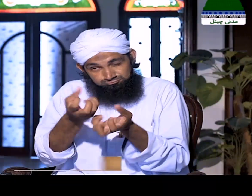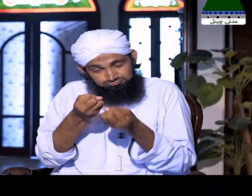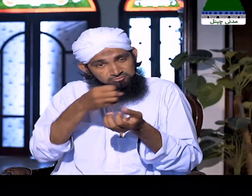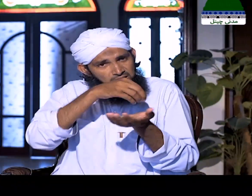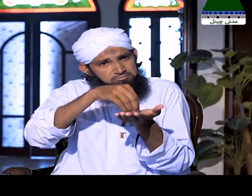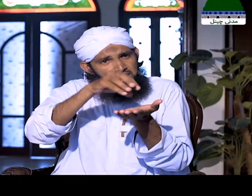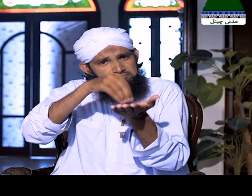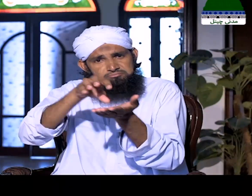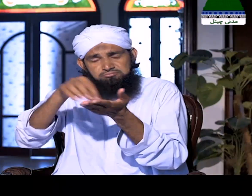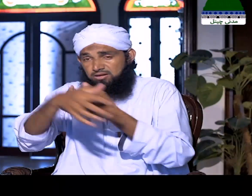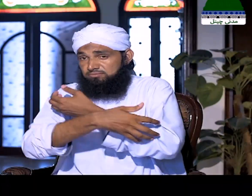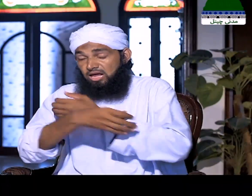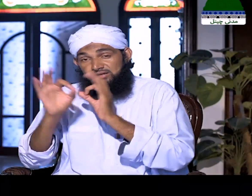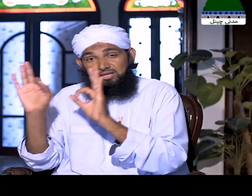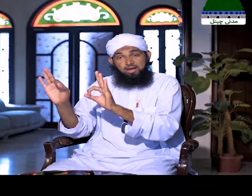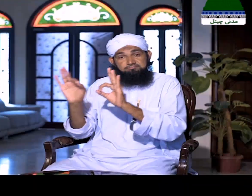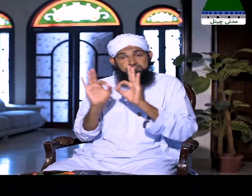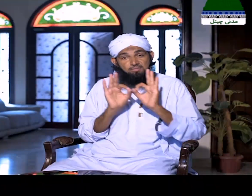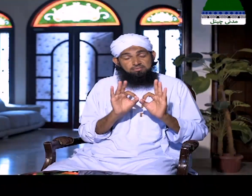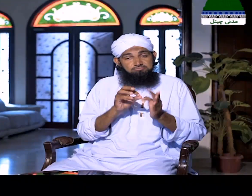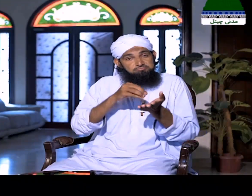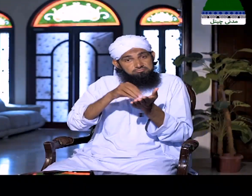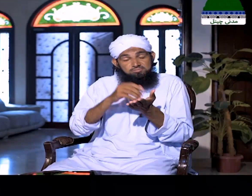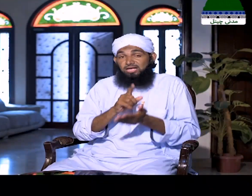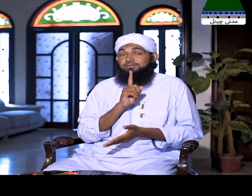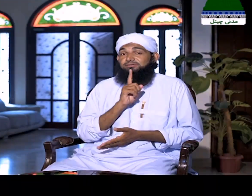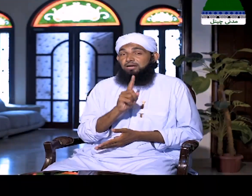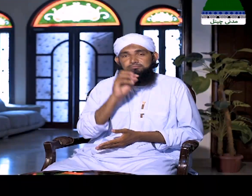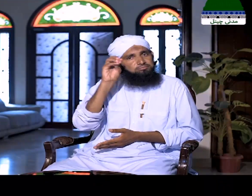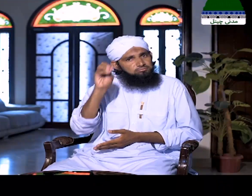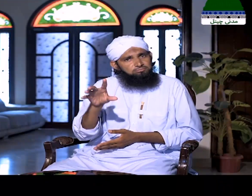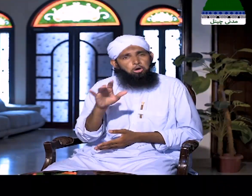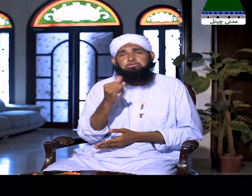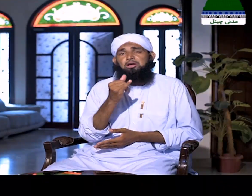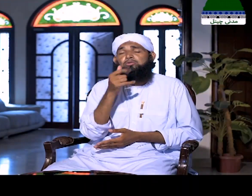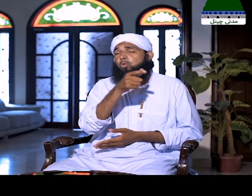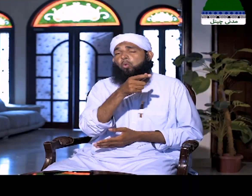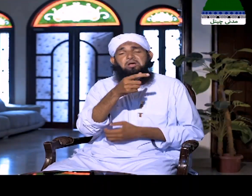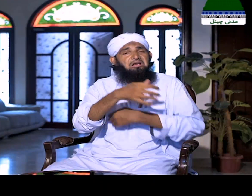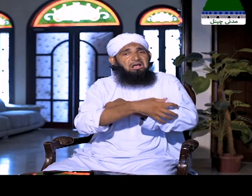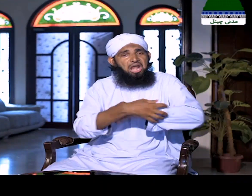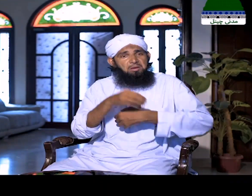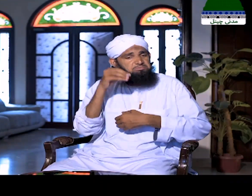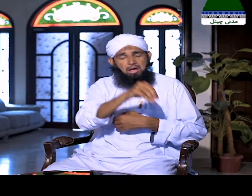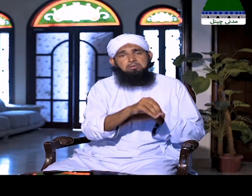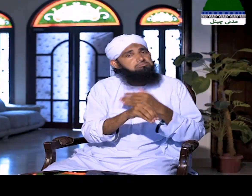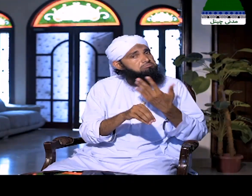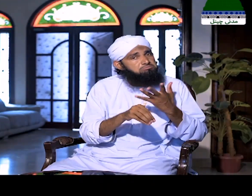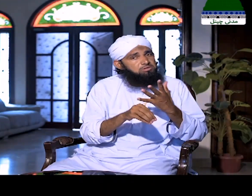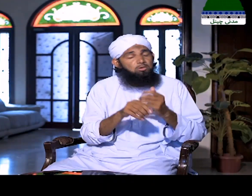اور خوب عدل و انصاف سے کام لوں لیکن پھر بھی اگر کسی حقدار کو اس کا حق نہ ملا اور اس نے بدگمانی کرتے ہوئے